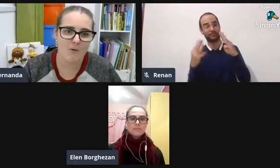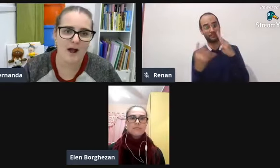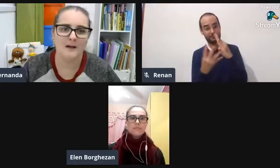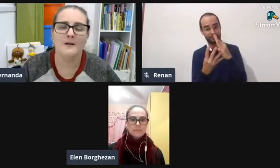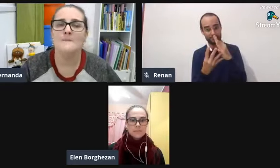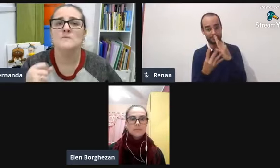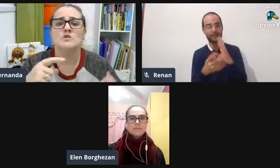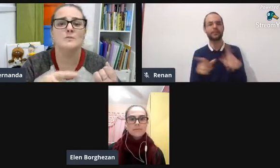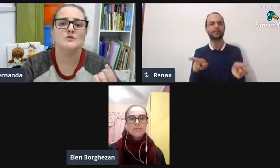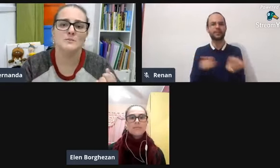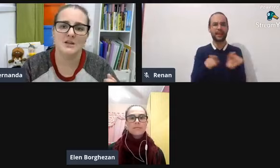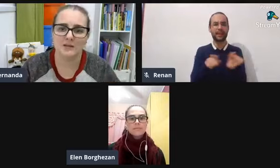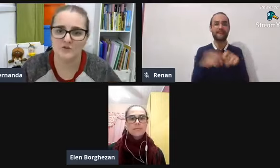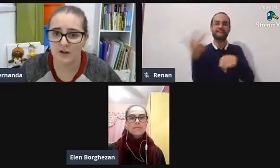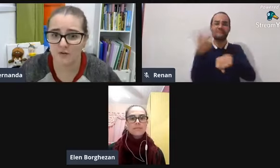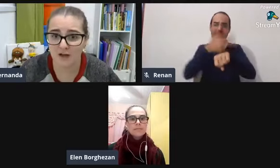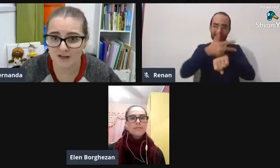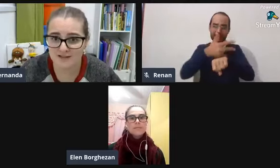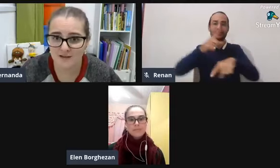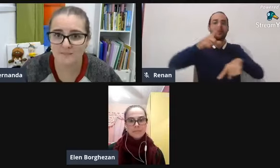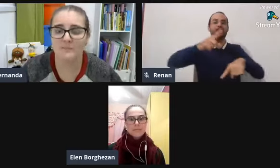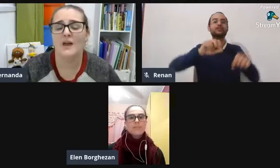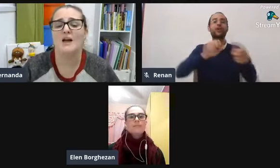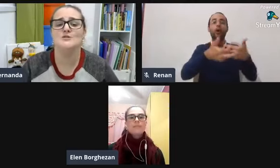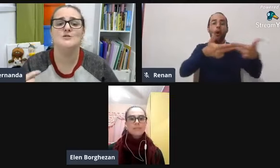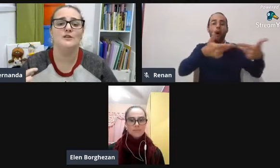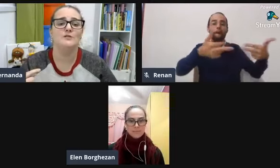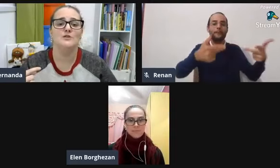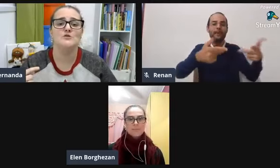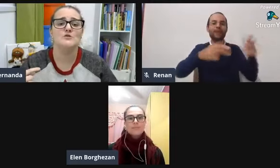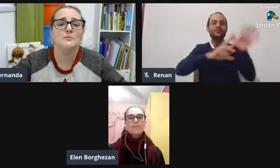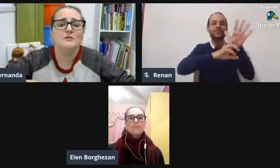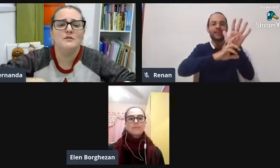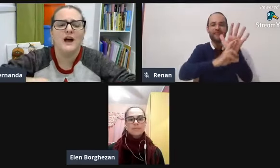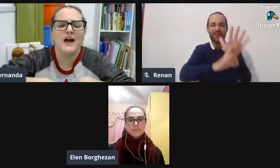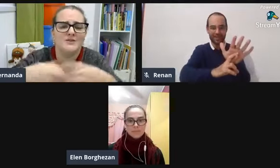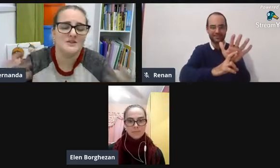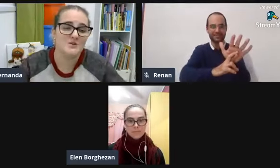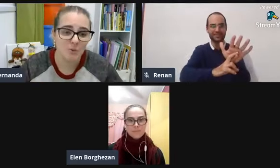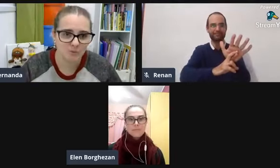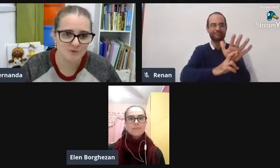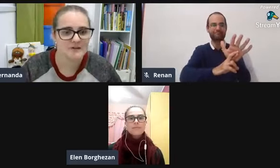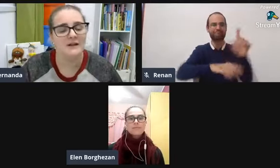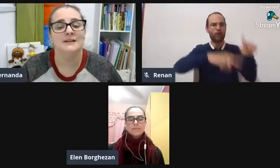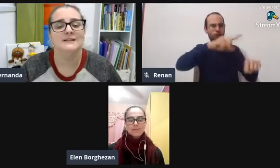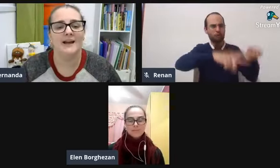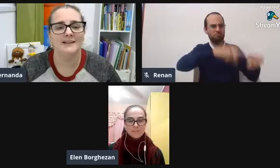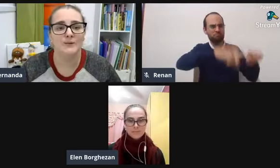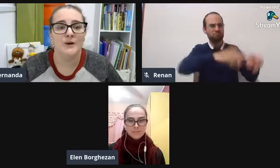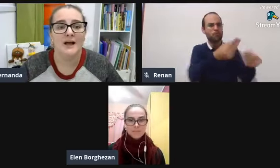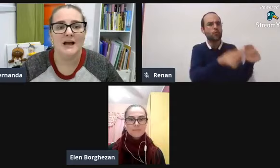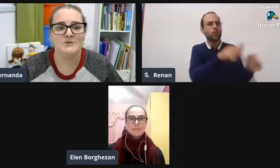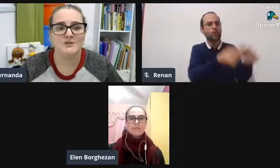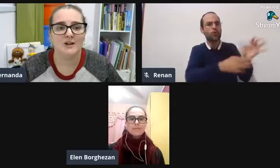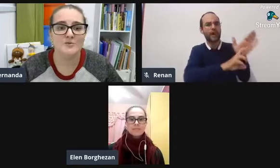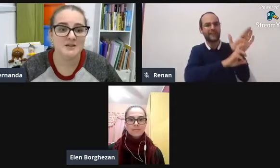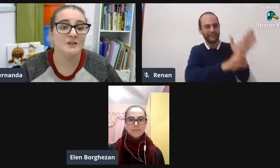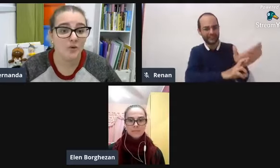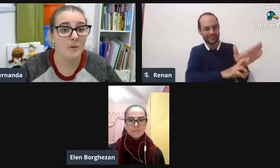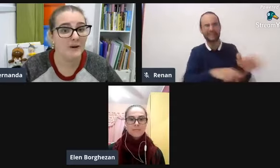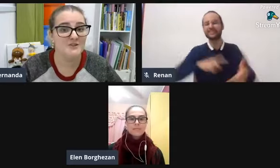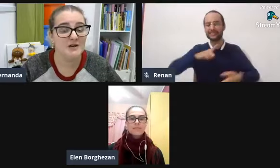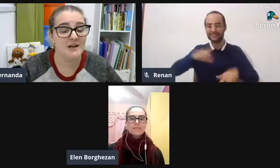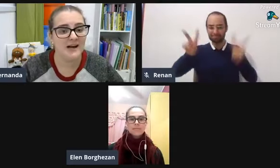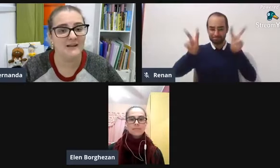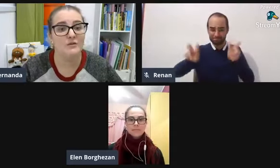que vão ao ar sobre os objetos de referência, a gente tem vídeos sobre vários assuntos, né, então, a gente está